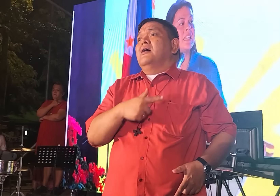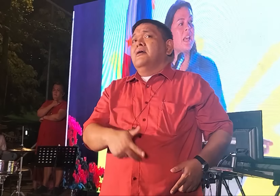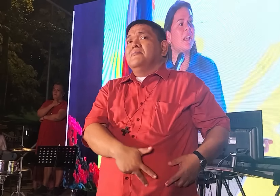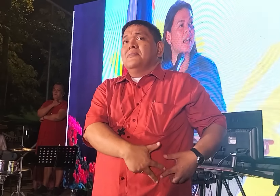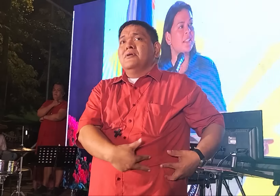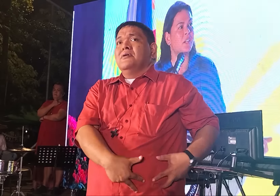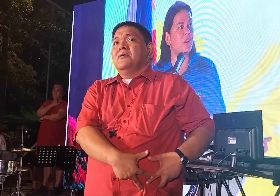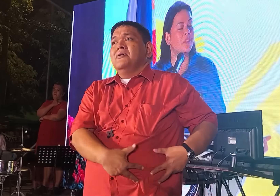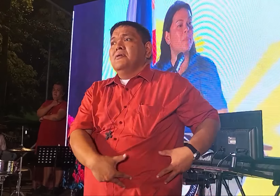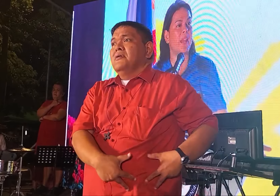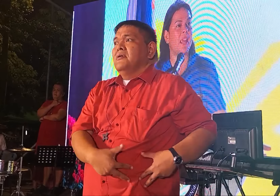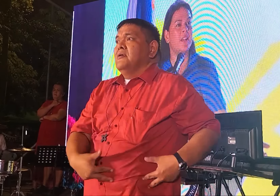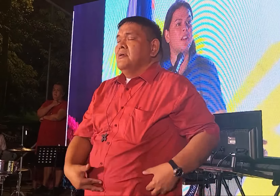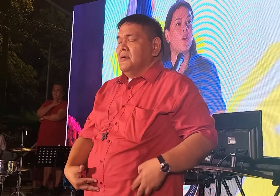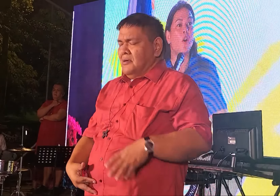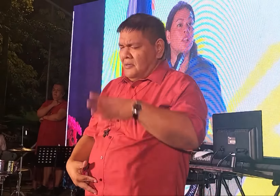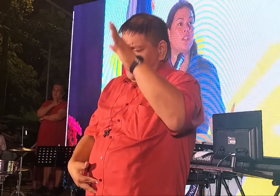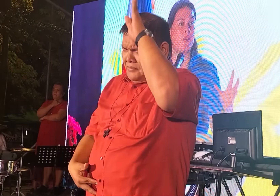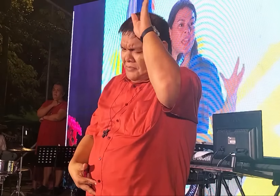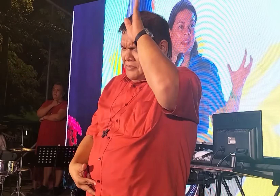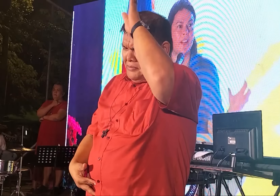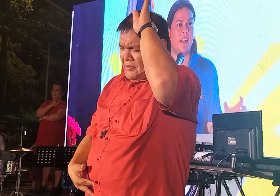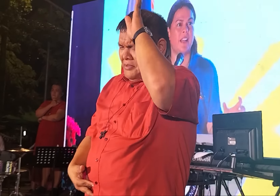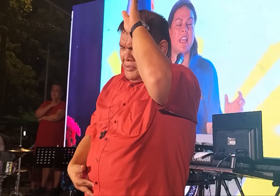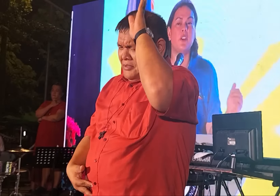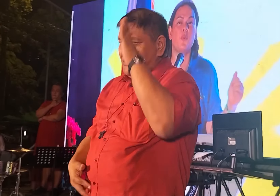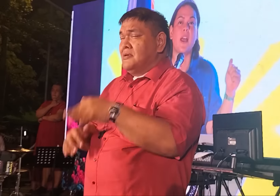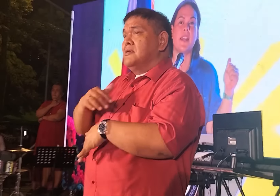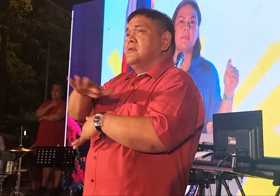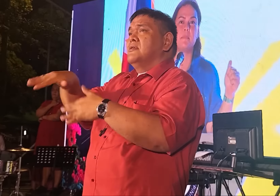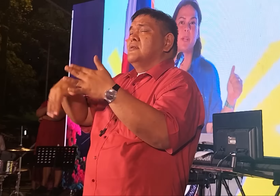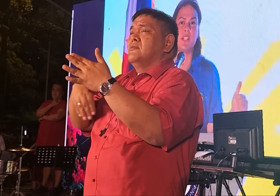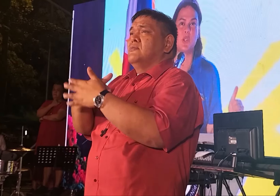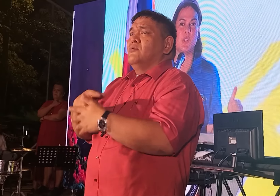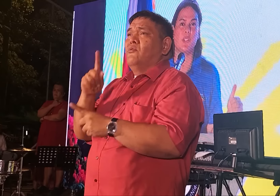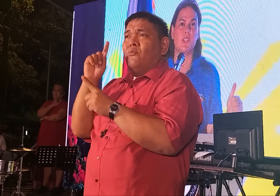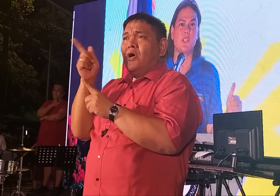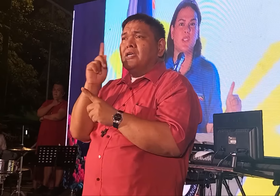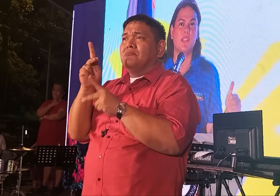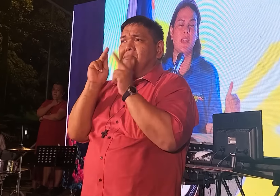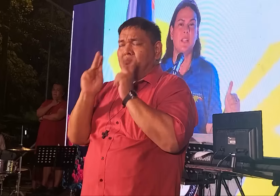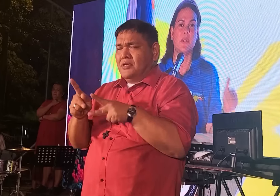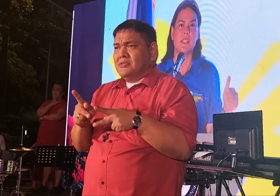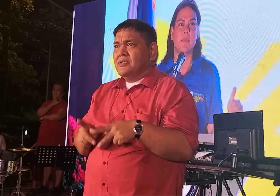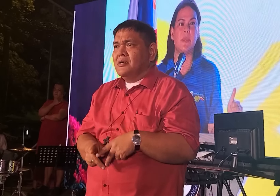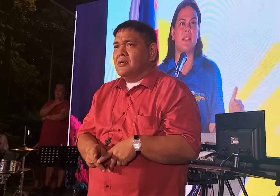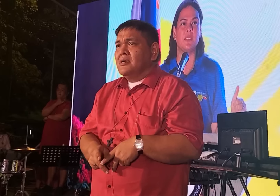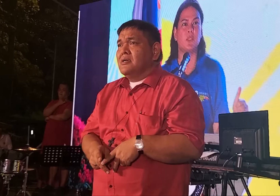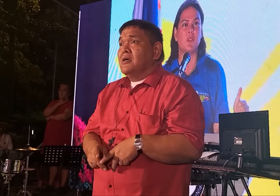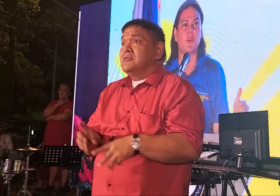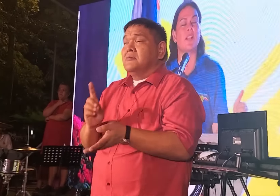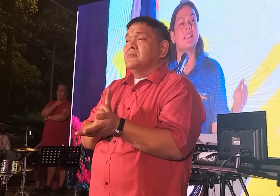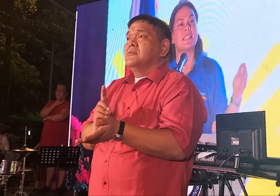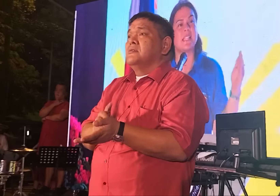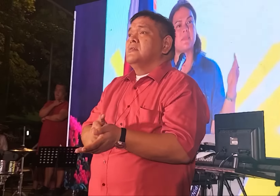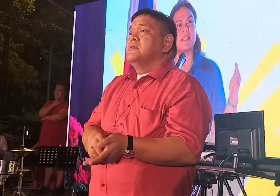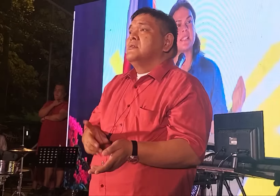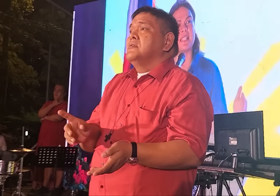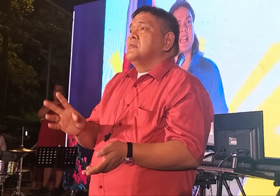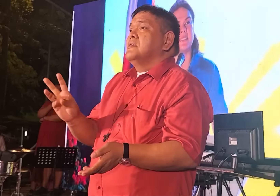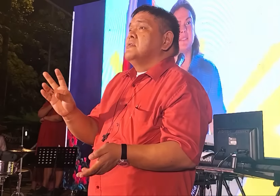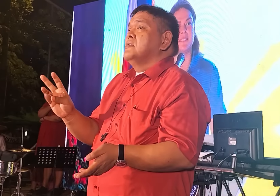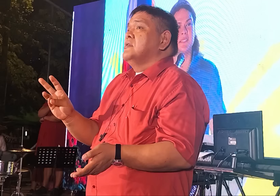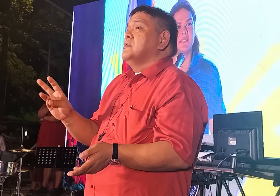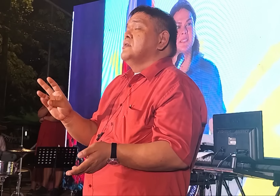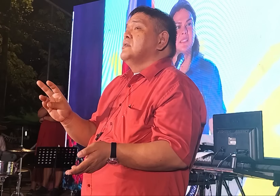pancreas, cancer of the brain, all together in one person. Anong sabi ng doktor? 6 months